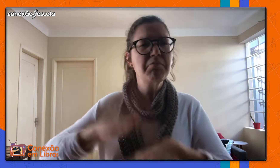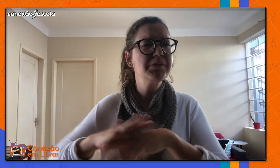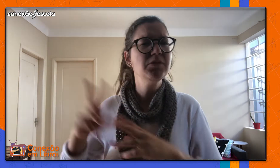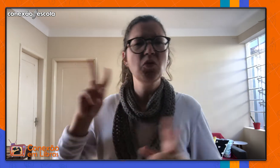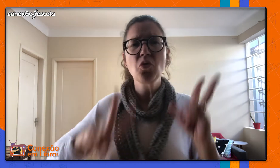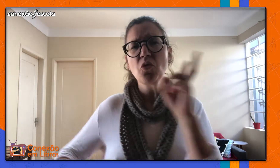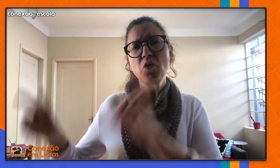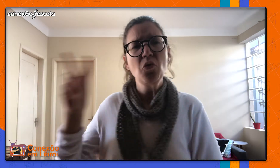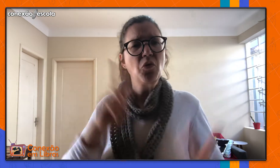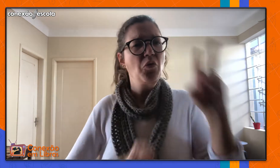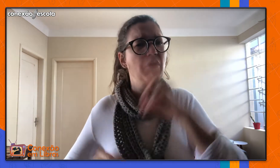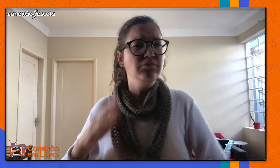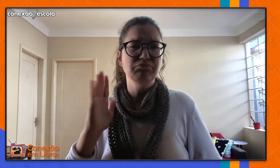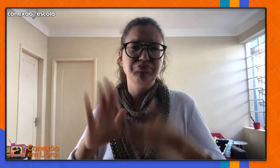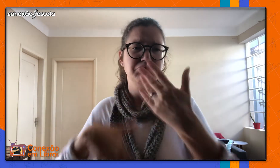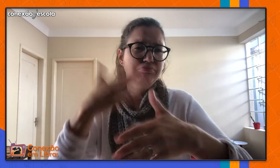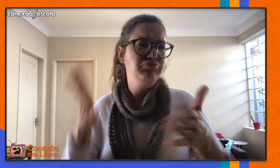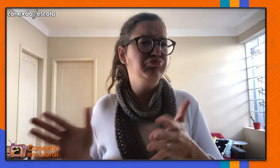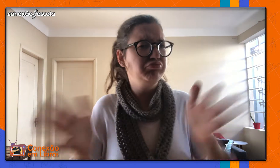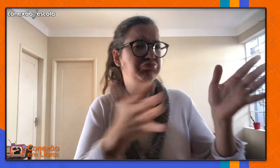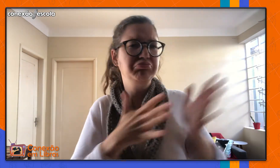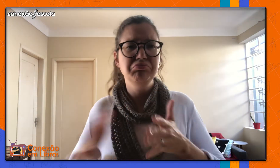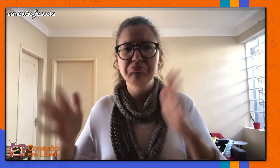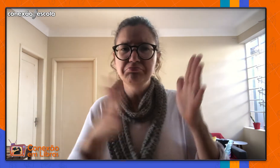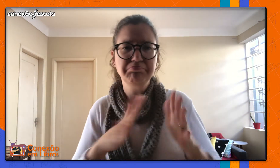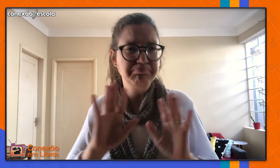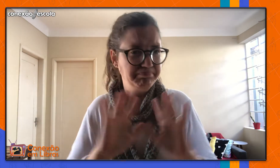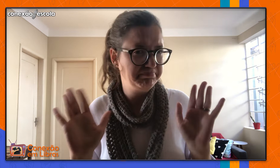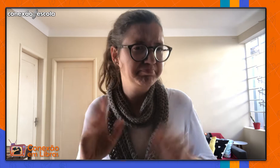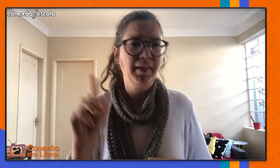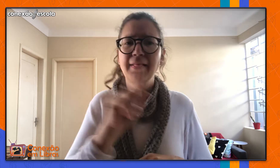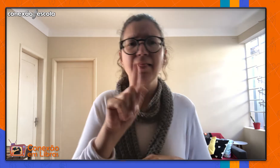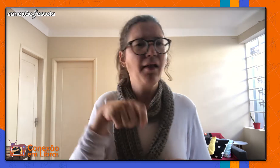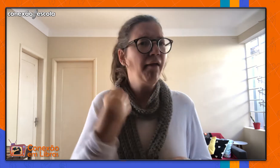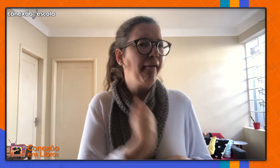desse ambiente, e se desenvolveram visualmente através da sinalização.